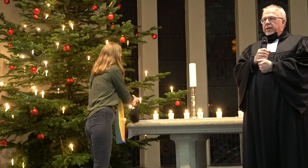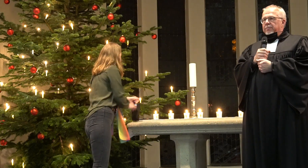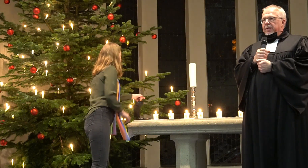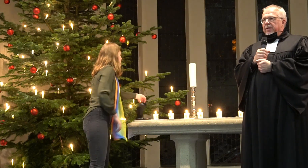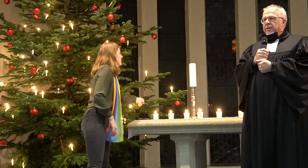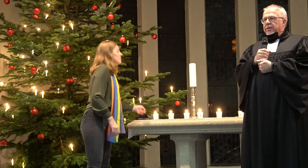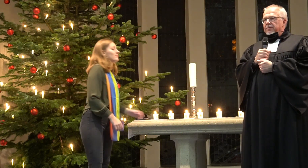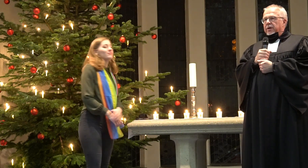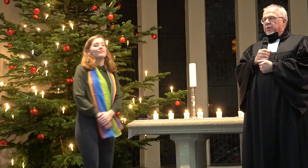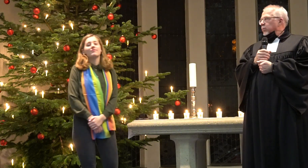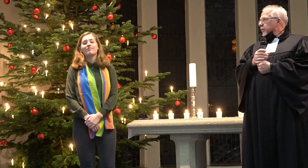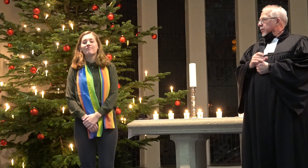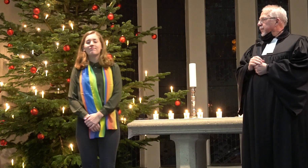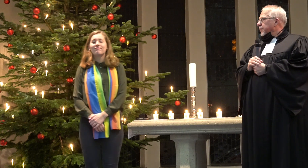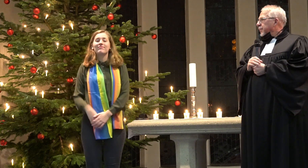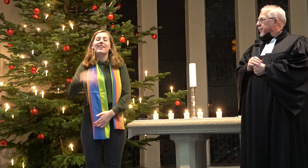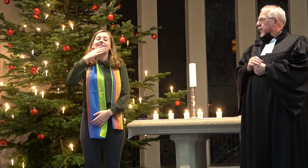Wir beten miteinander das Wort.